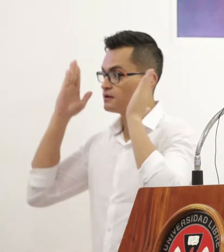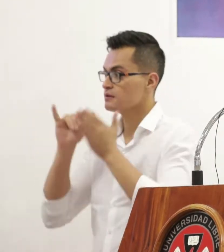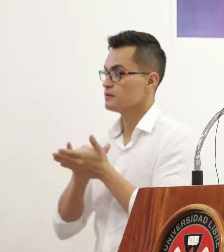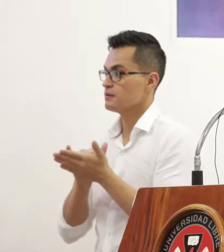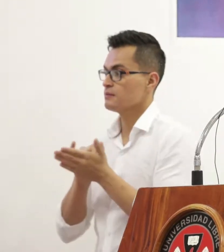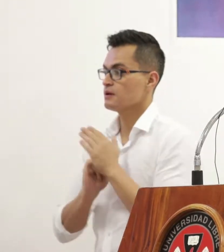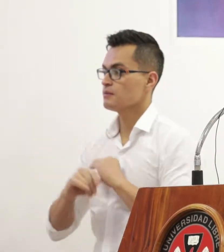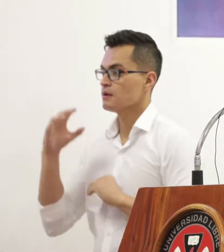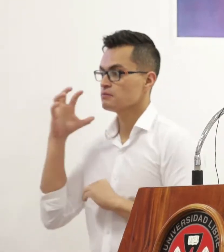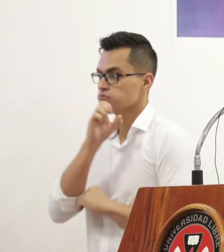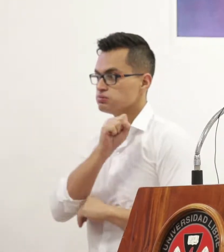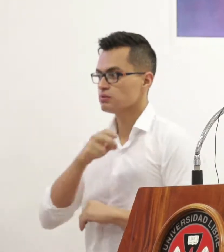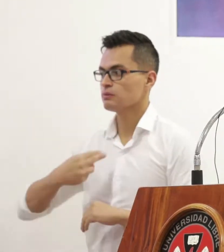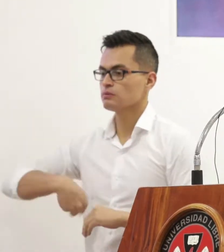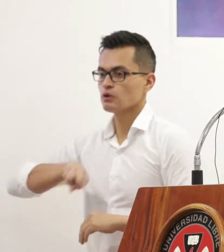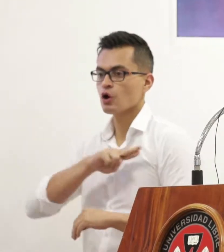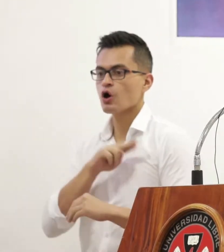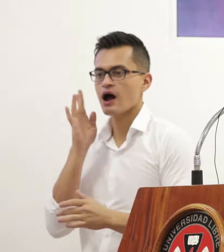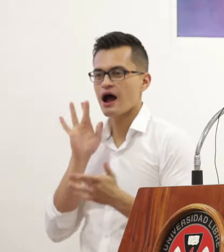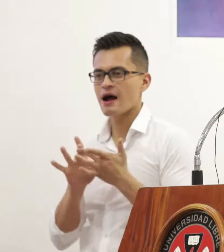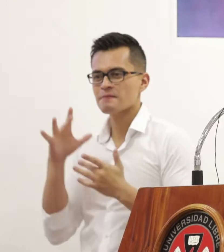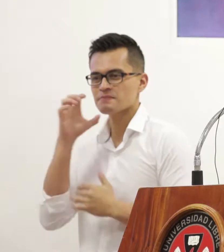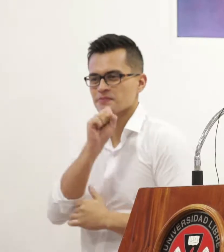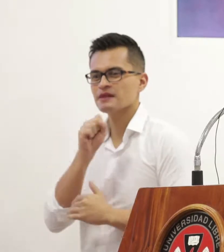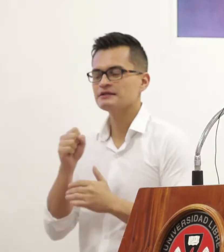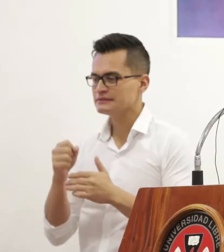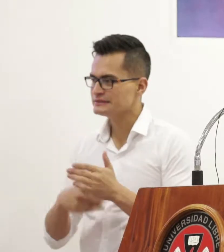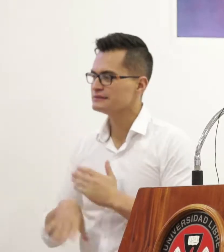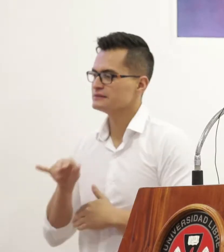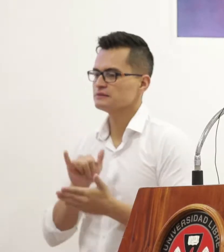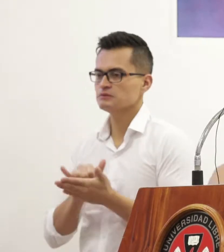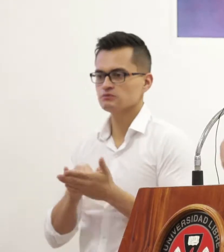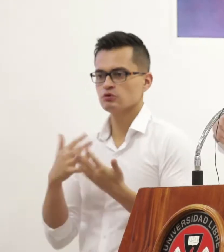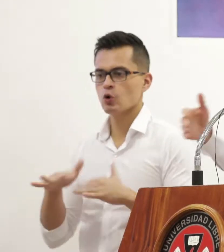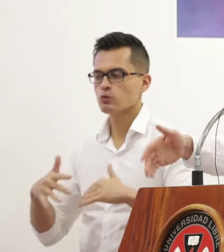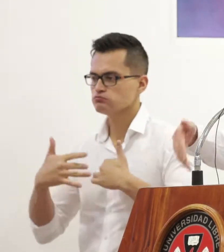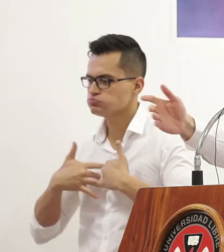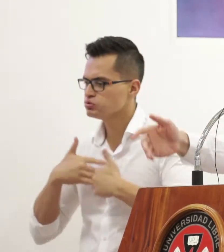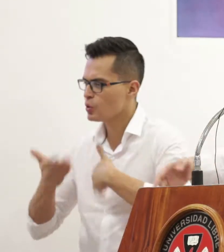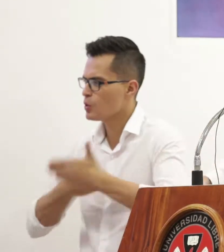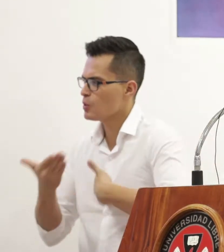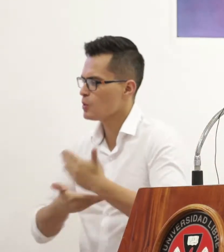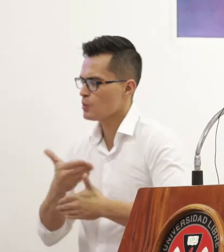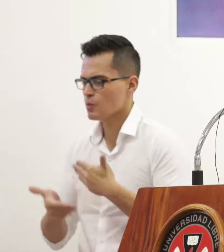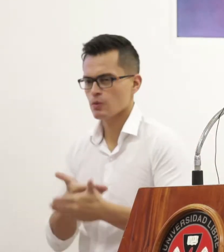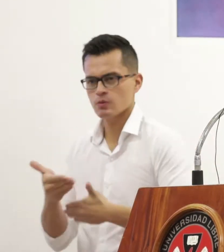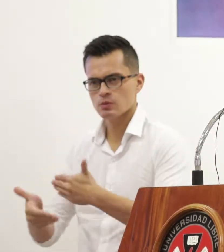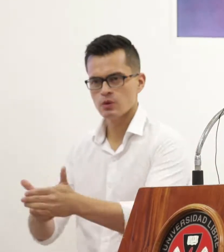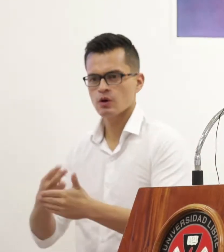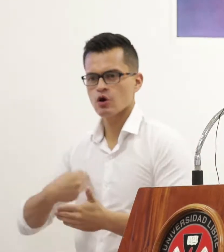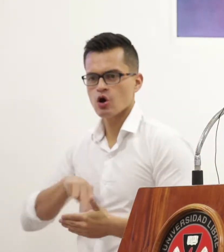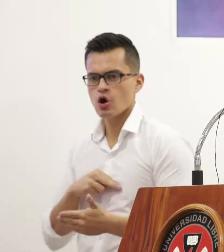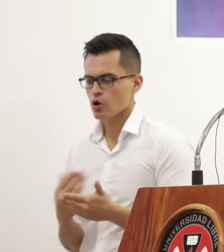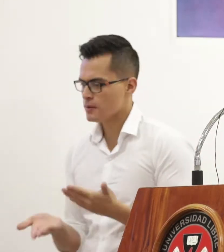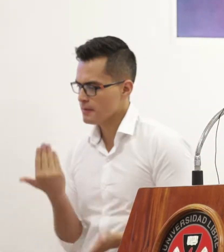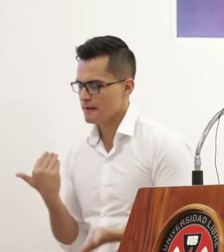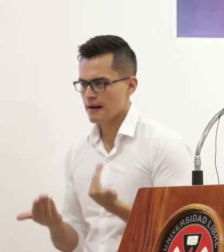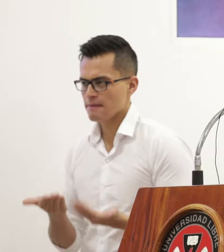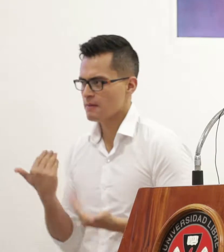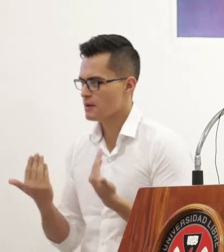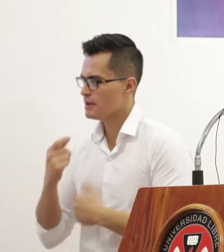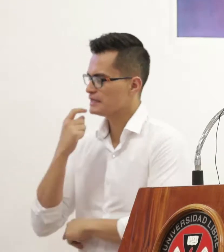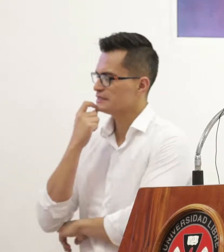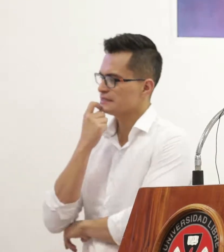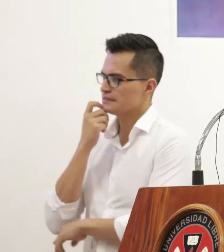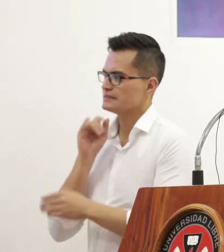21 víctimas de esa tragedia y comenzamos a destapar poco a poco una cantidad